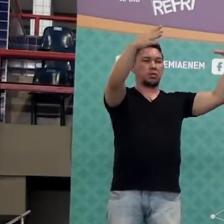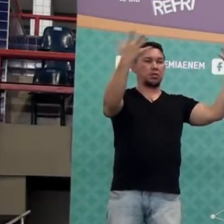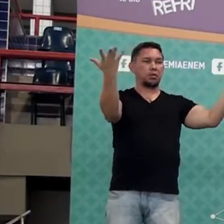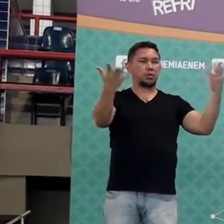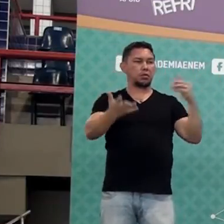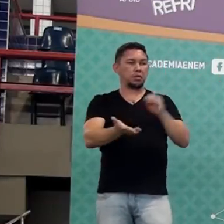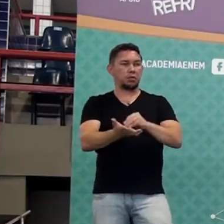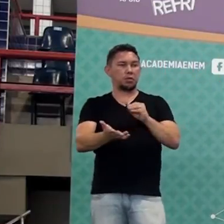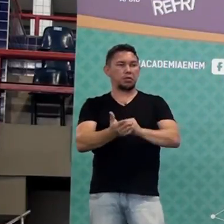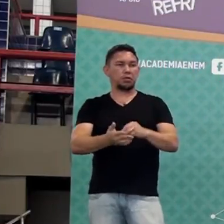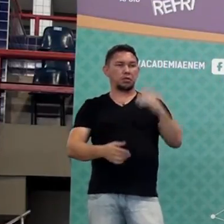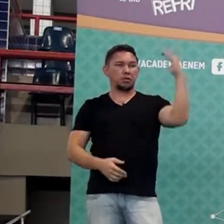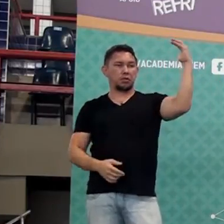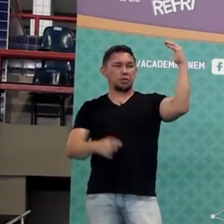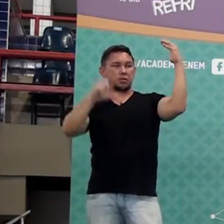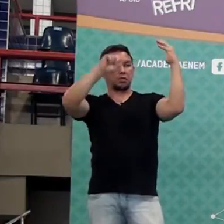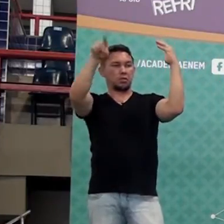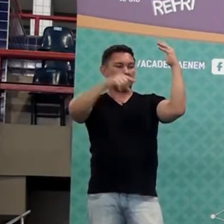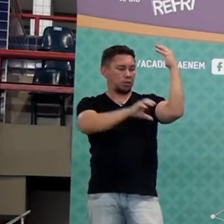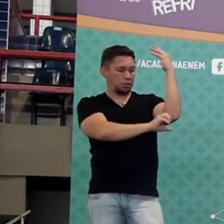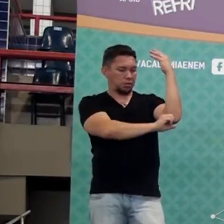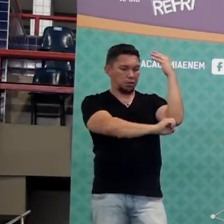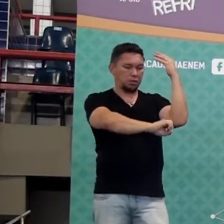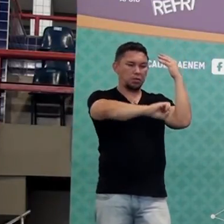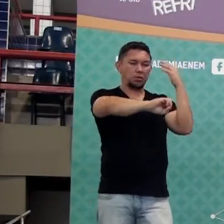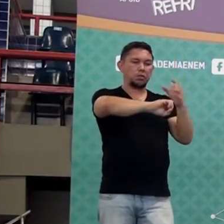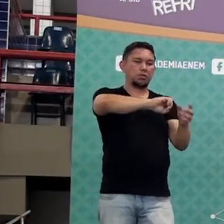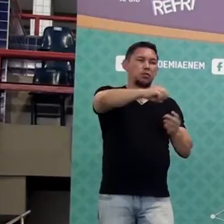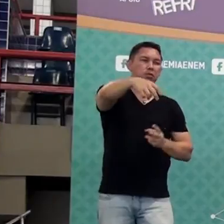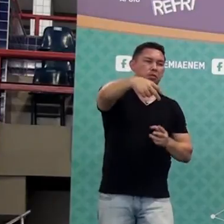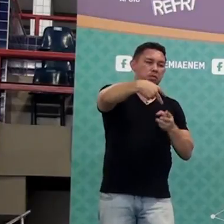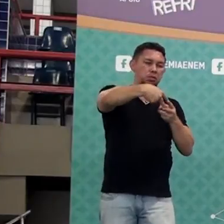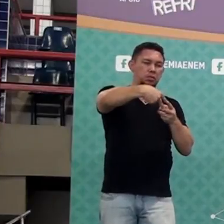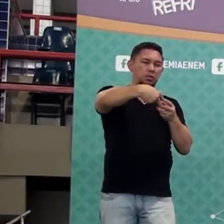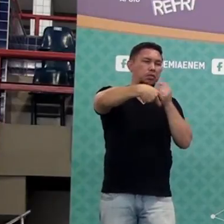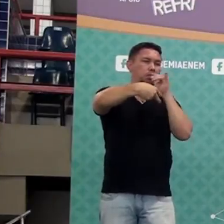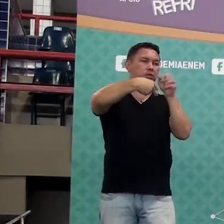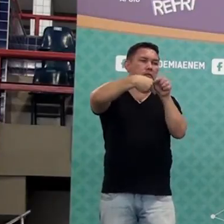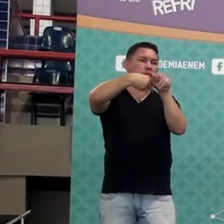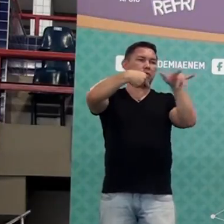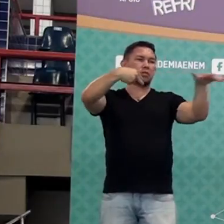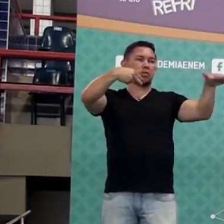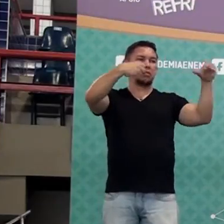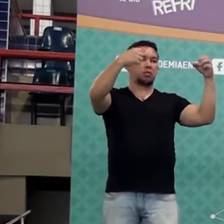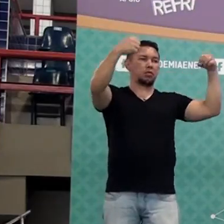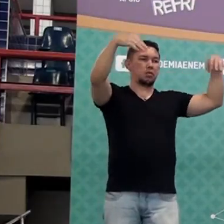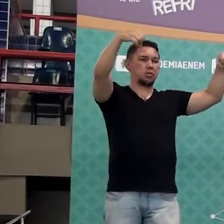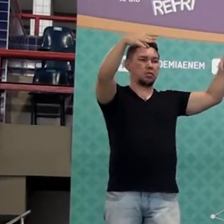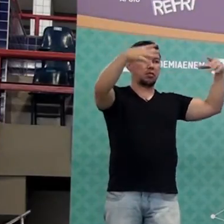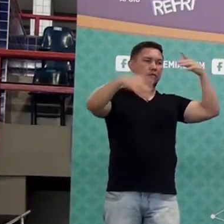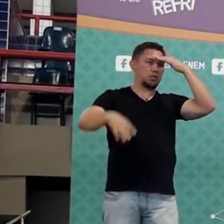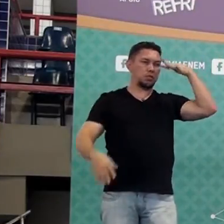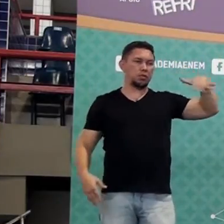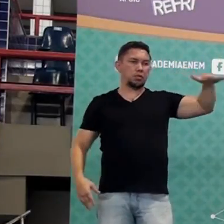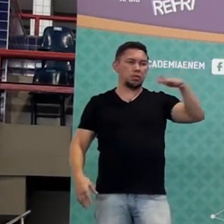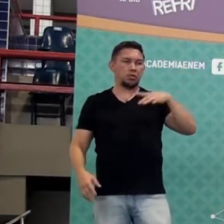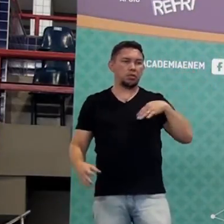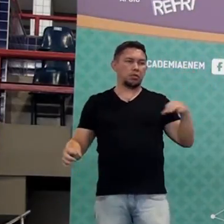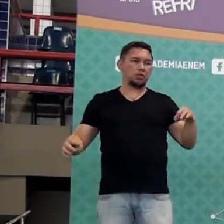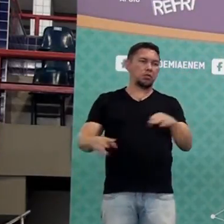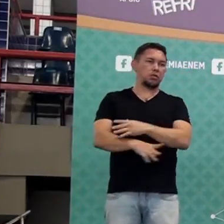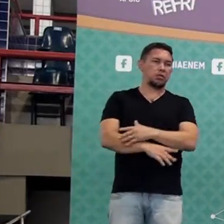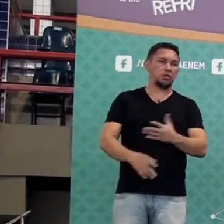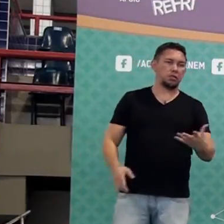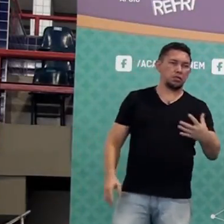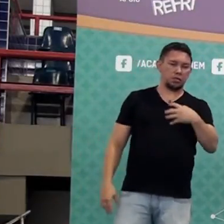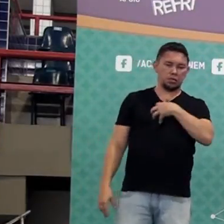o fiozinho, ligar o catavento para jogar na rede de distribuição elétrica para distribuir para a população. Na hora que isso aí ficar pronto,